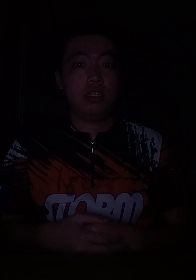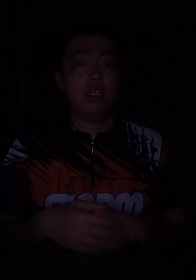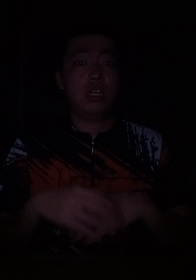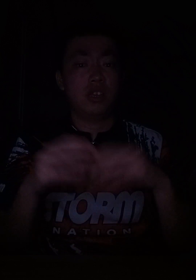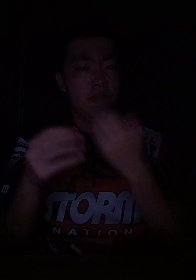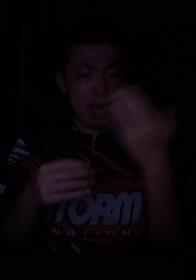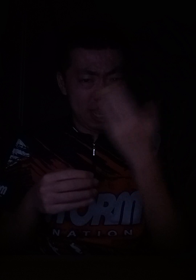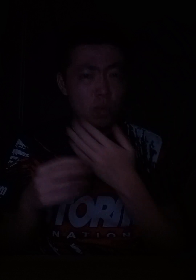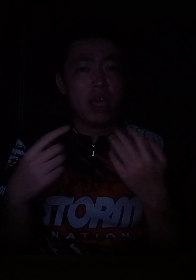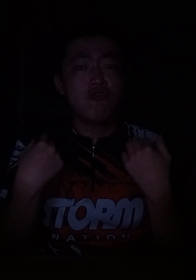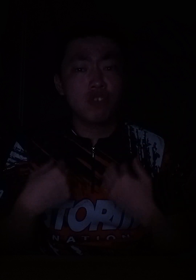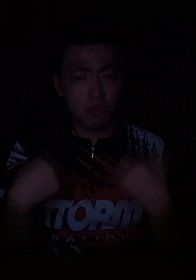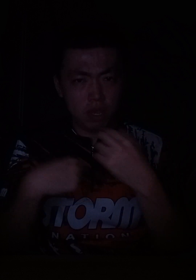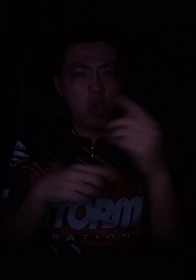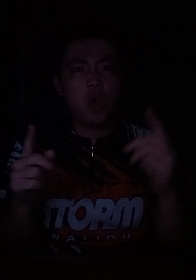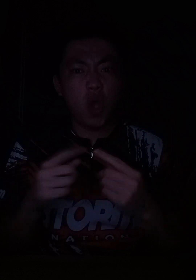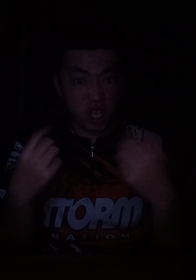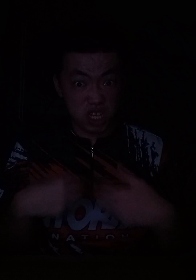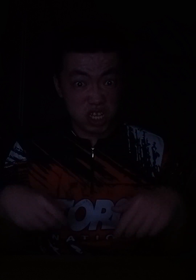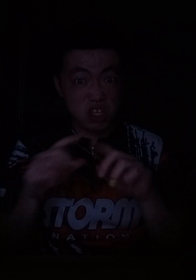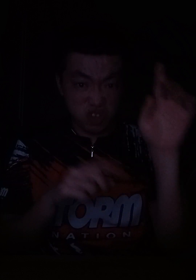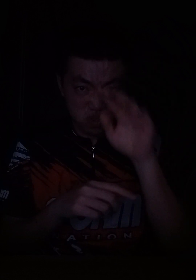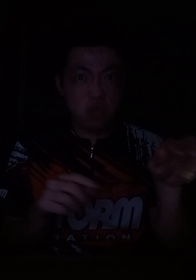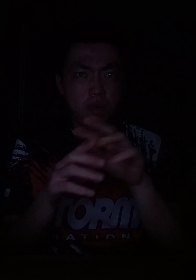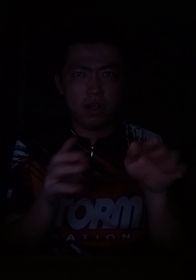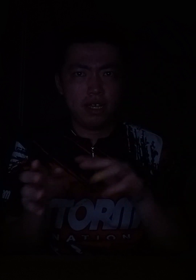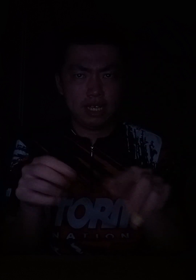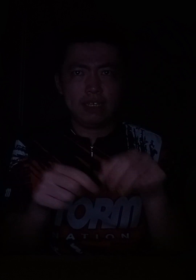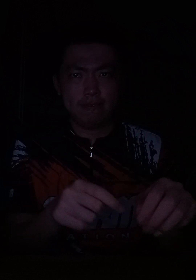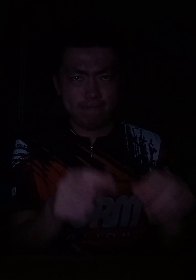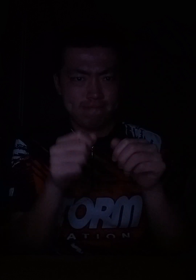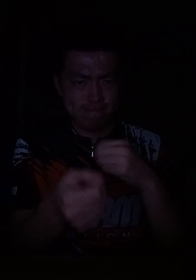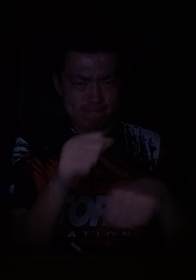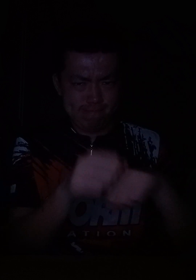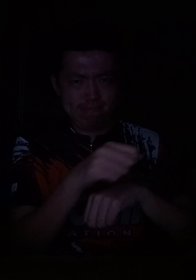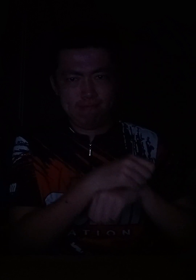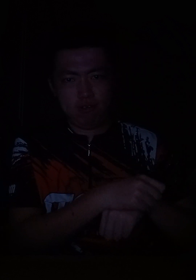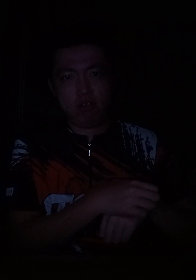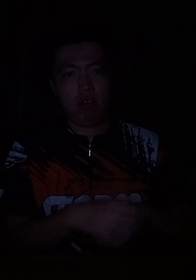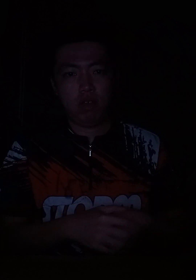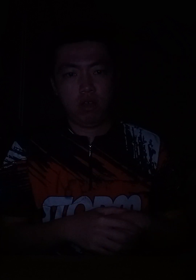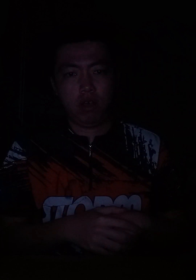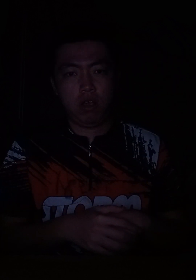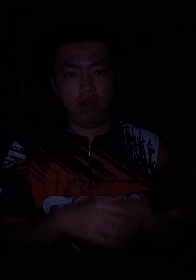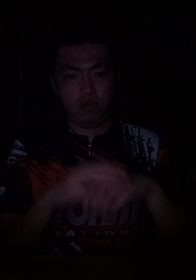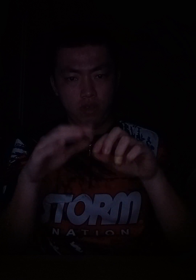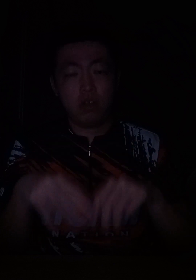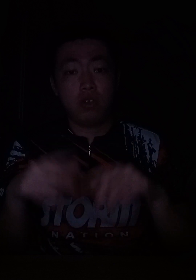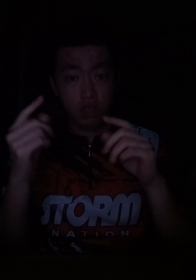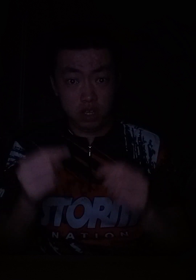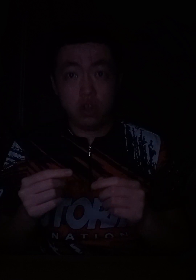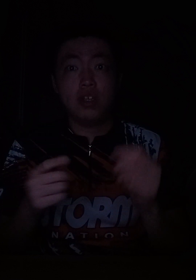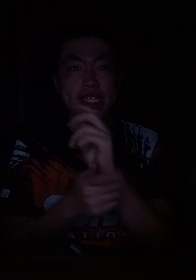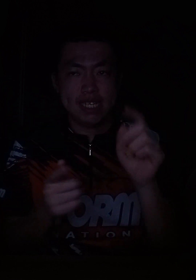빨간 외투를 입은 여성이 지하철 역사 밖으로 경찰에 붙들려 갑니다. 여성이 있던 지하철